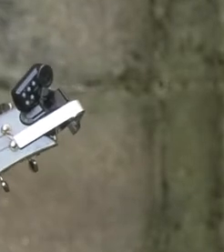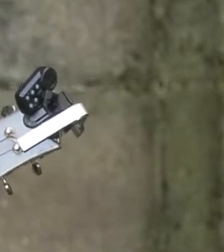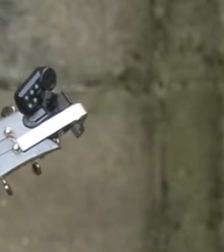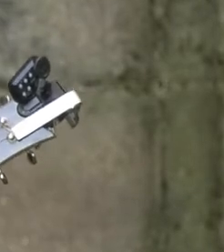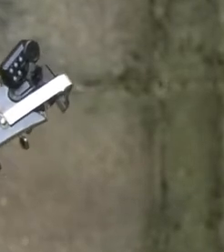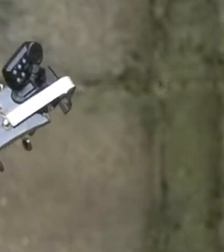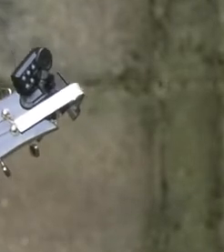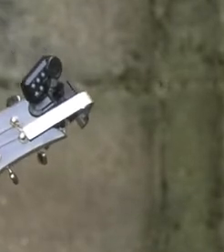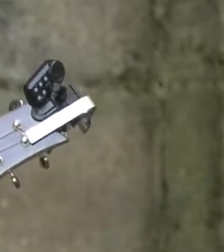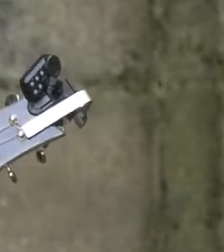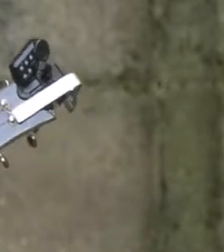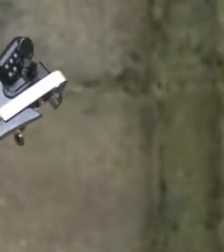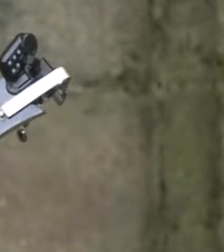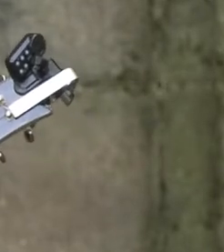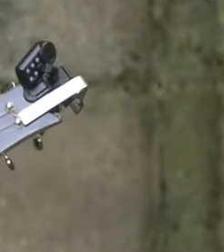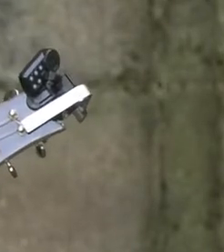Wow, wow, wow, wow,